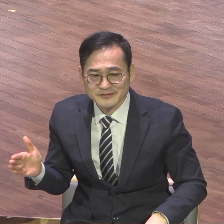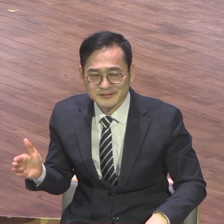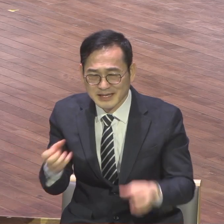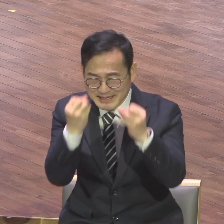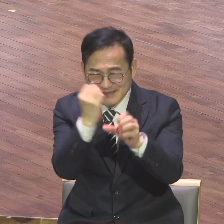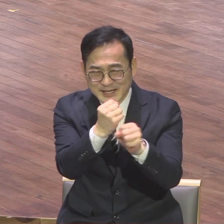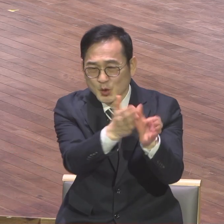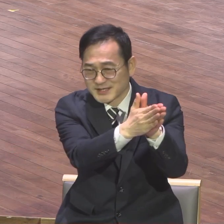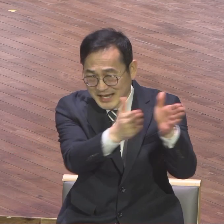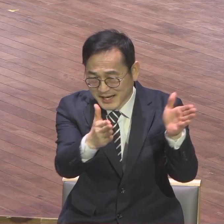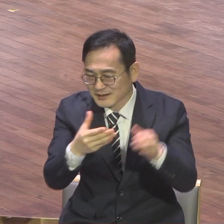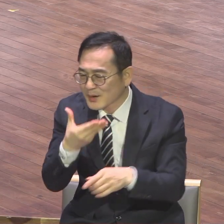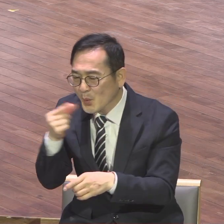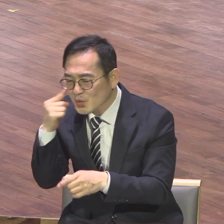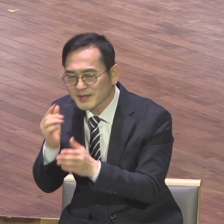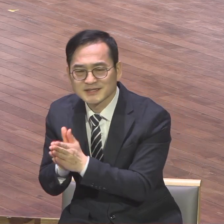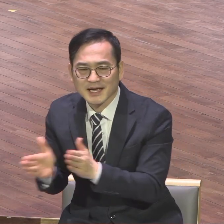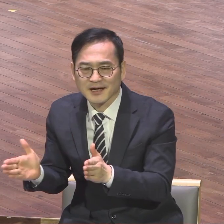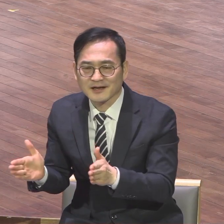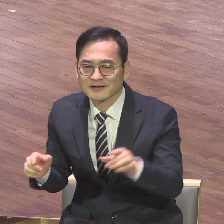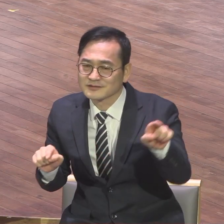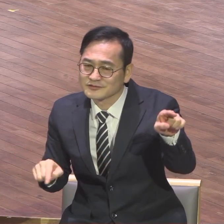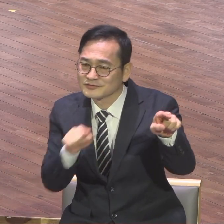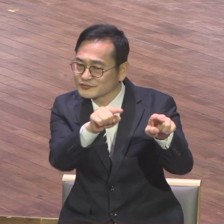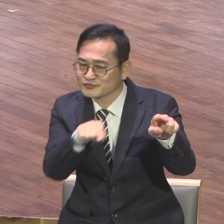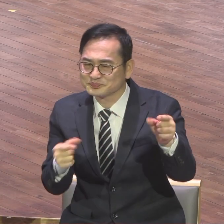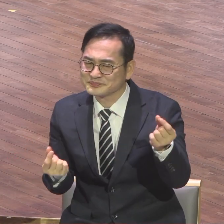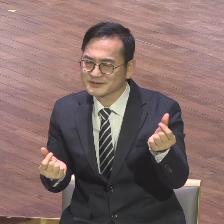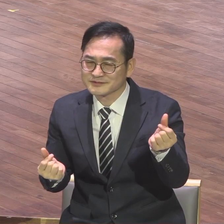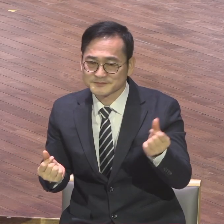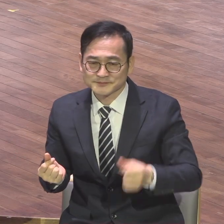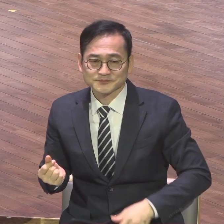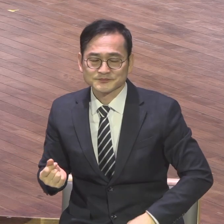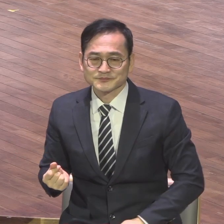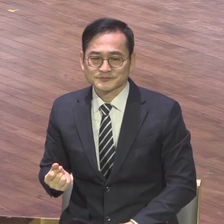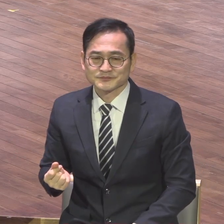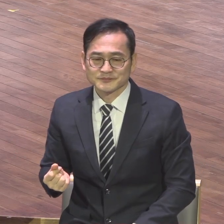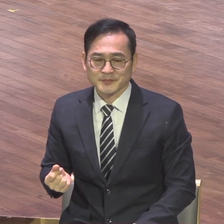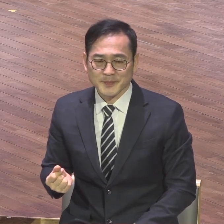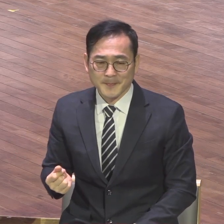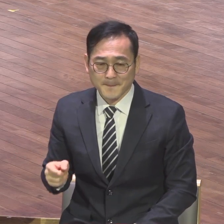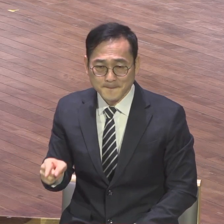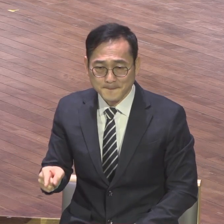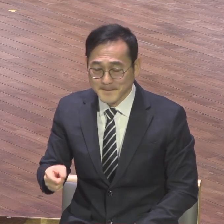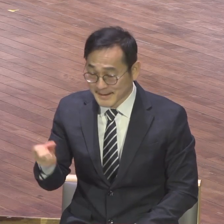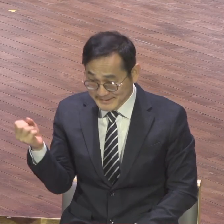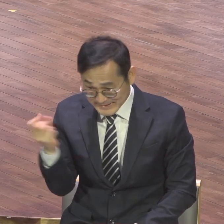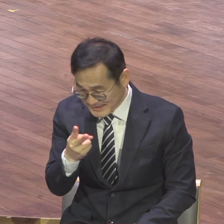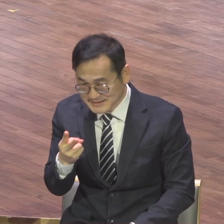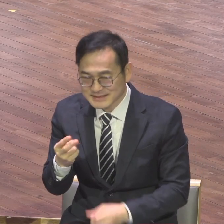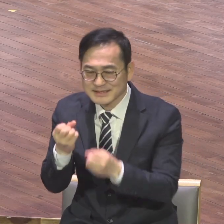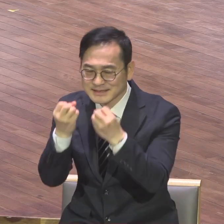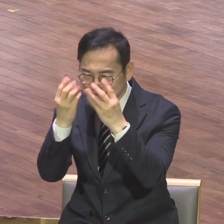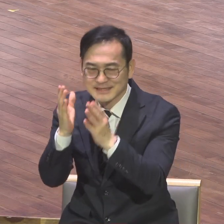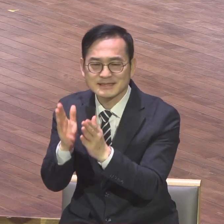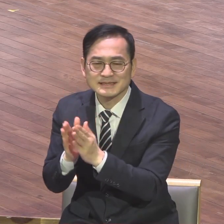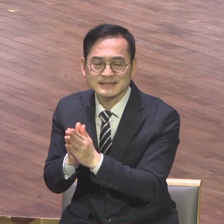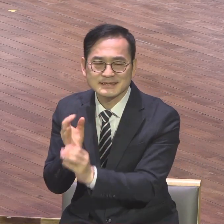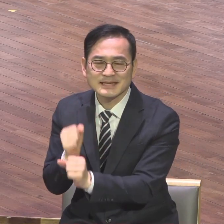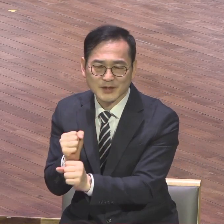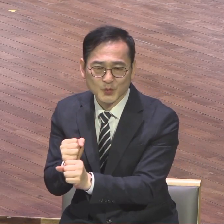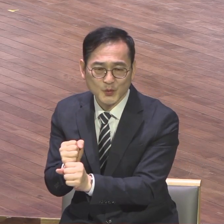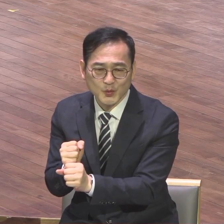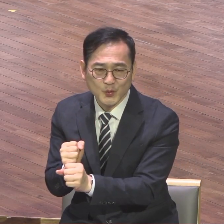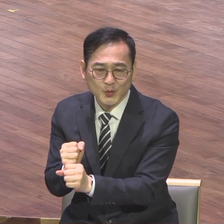창조의 시작, 복음의 시작. 이 창조적 이 관점에서 보면 재창조의 선언을 의미하는